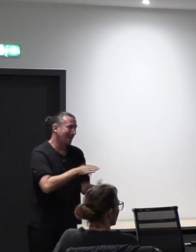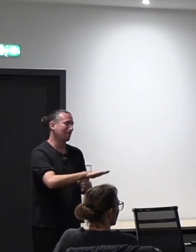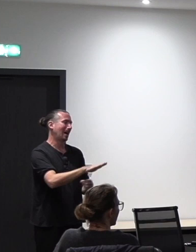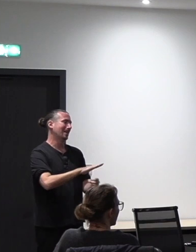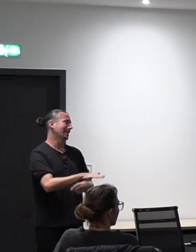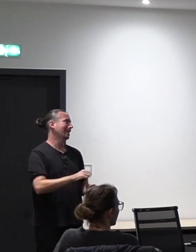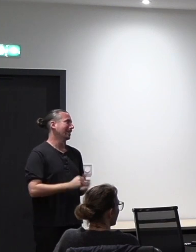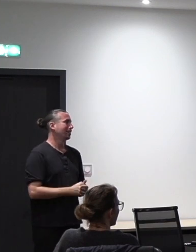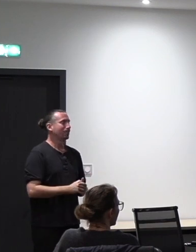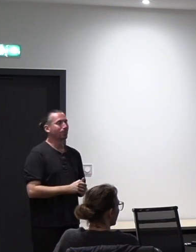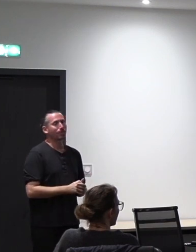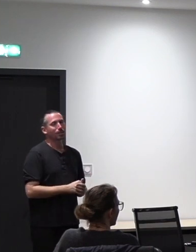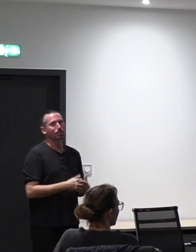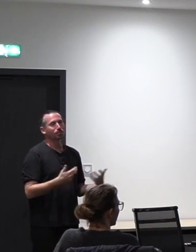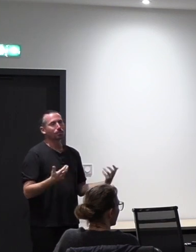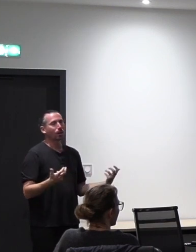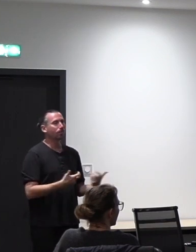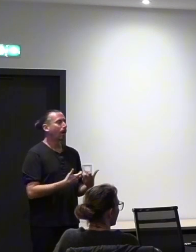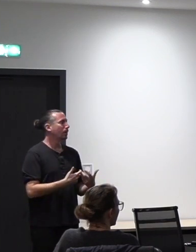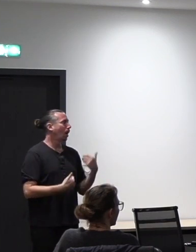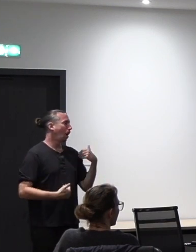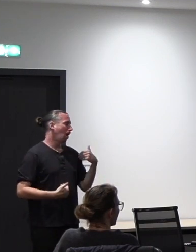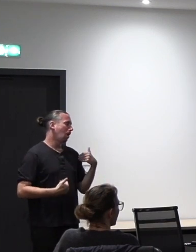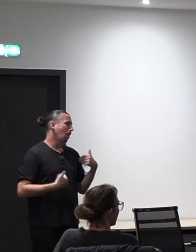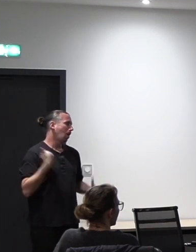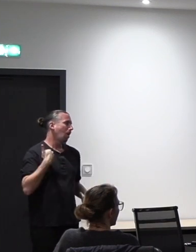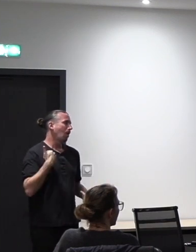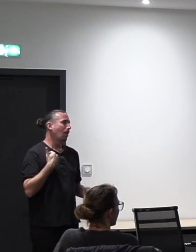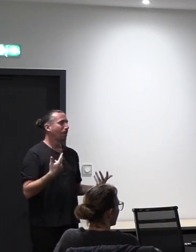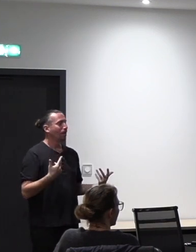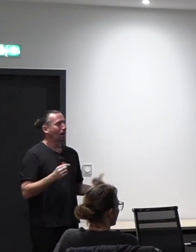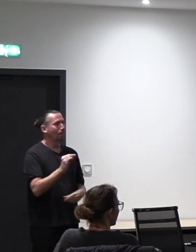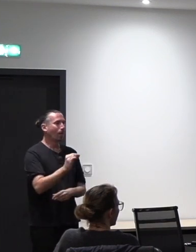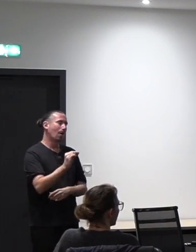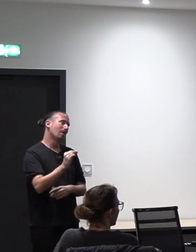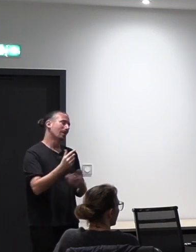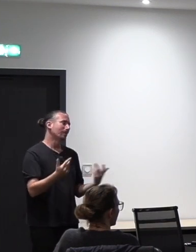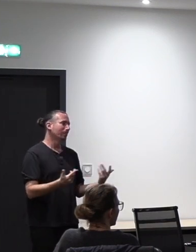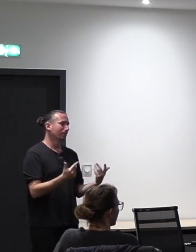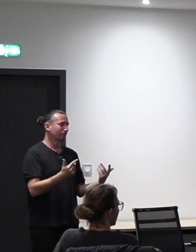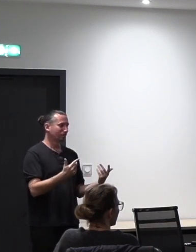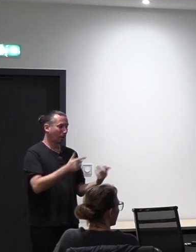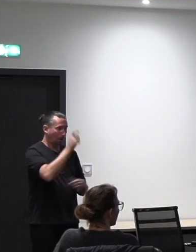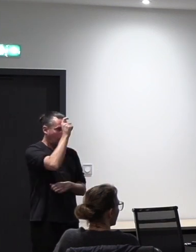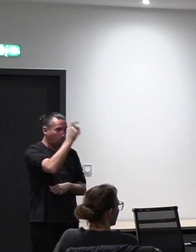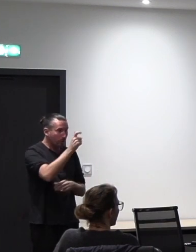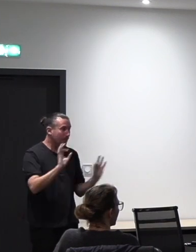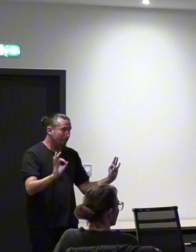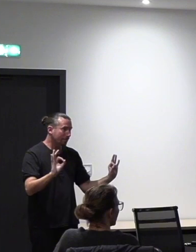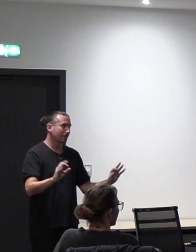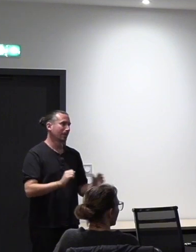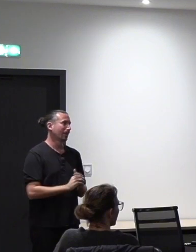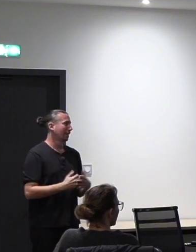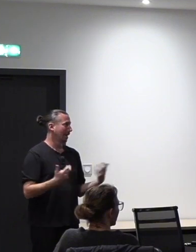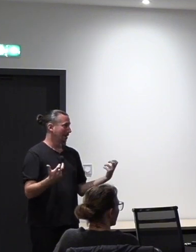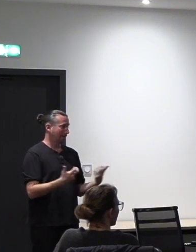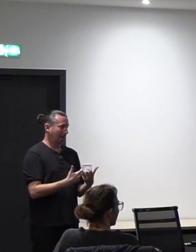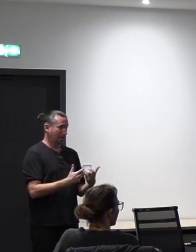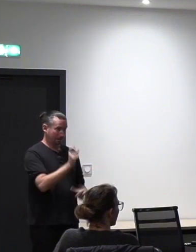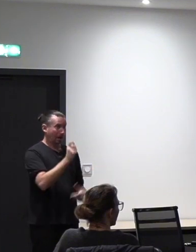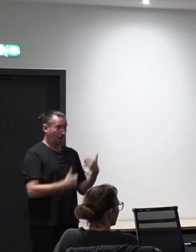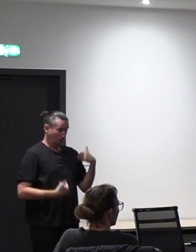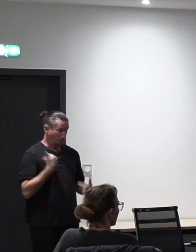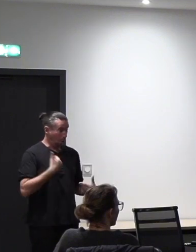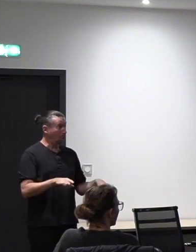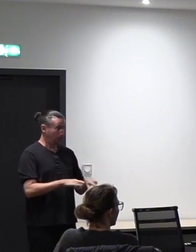Alors, je parle du handicapé qui a un peu de raison rationnelle, on va dire. Mais vous voyez que le handicapé aussi,